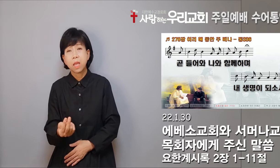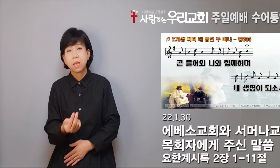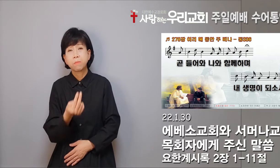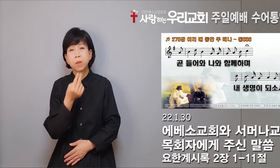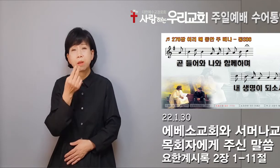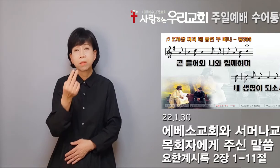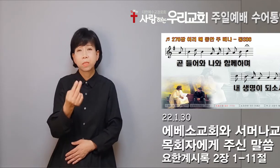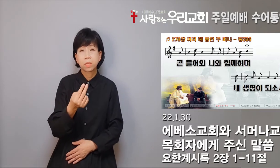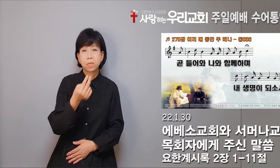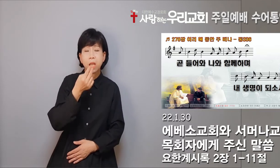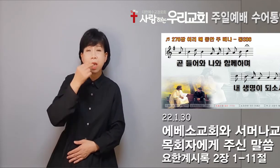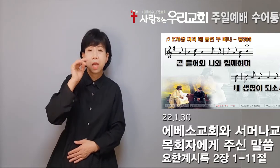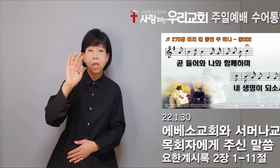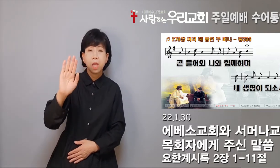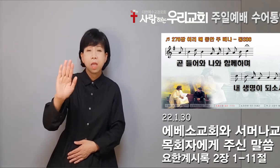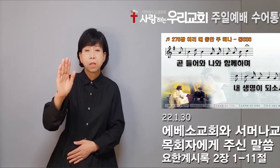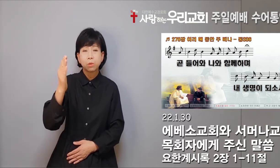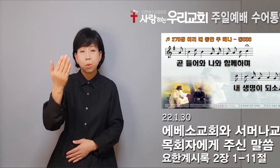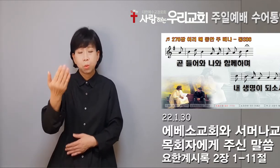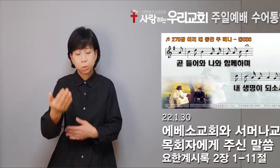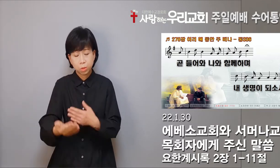내 생명이